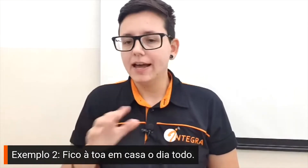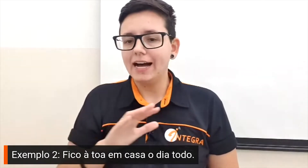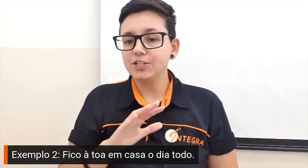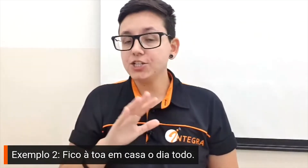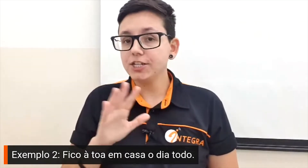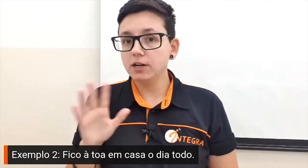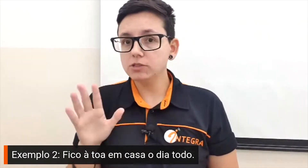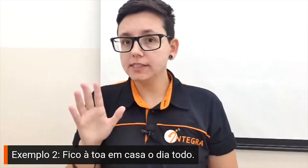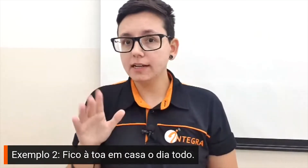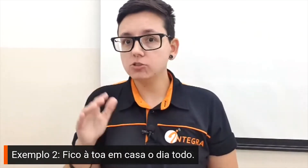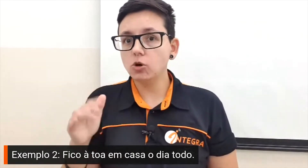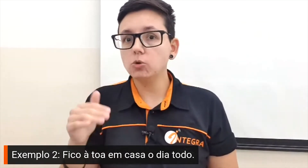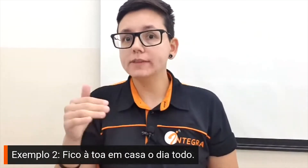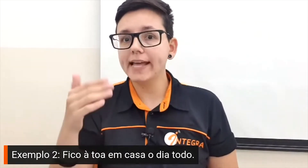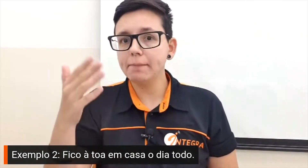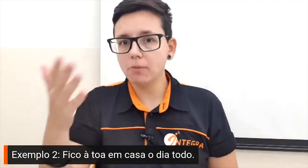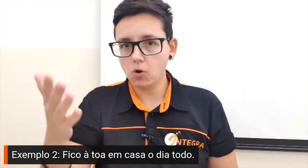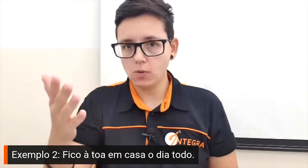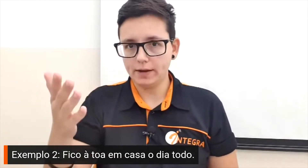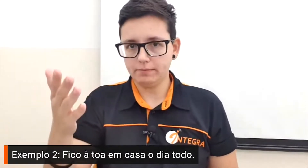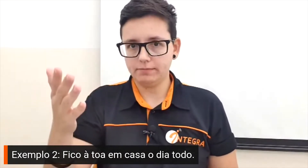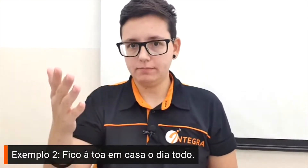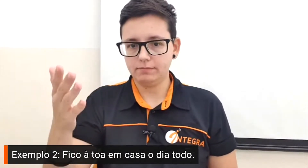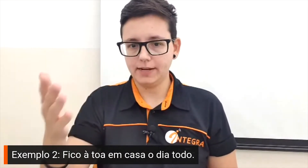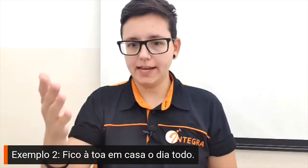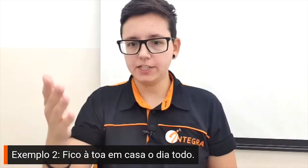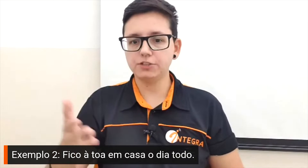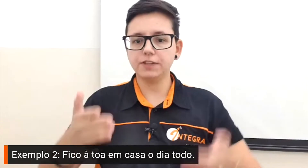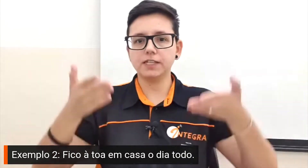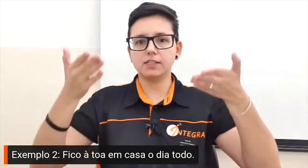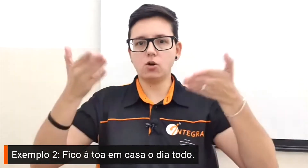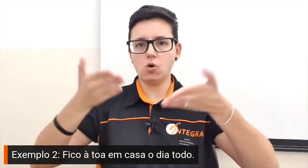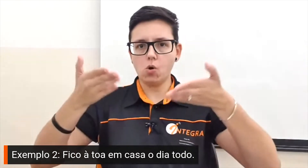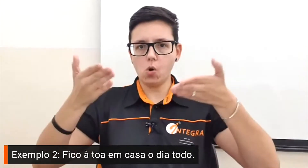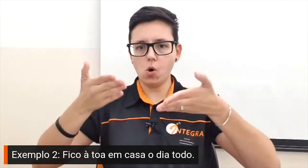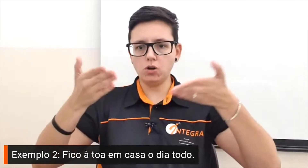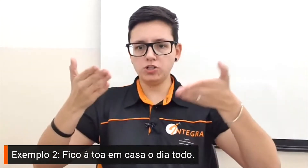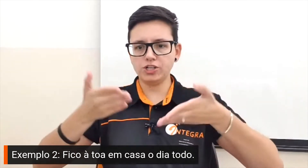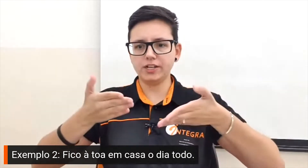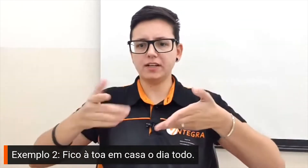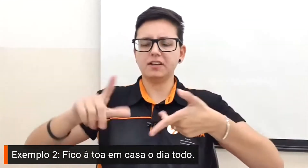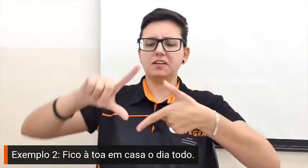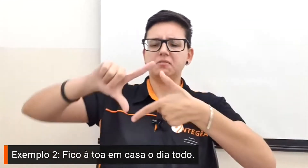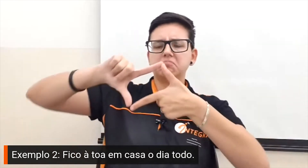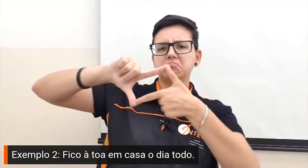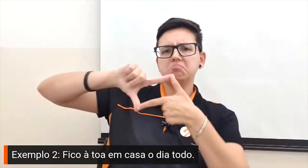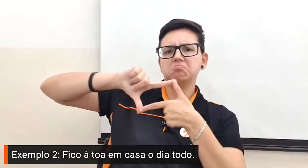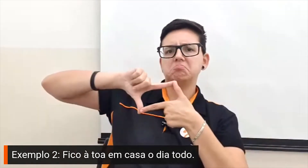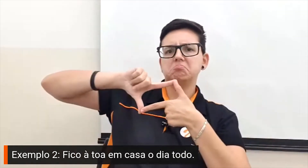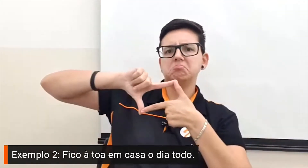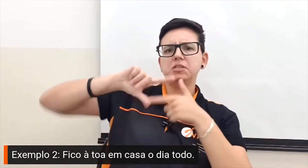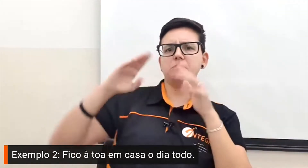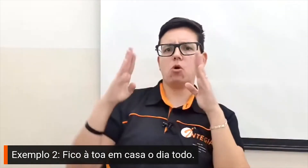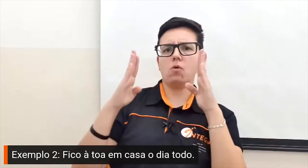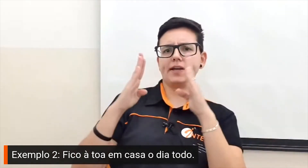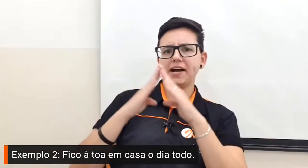A gente não sinalizou de boa, né? A gente fez assim, ó, hoje de boa em